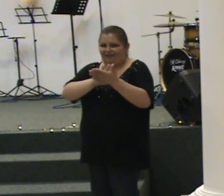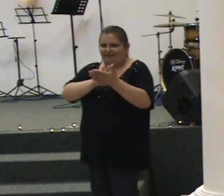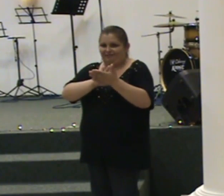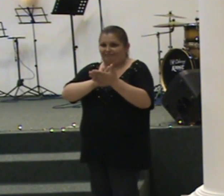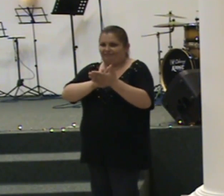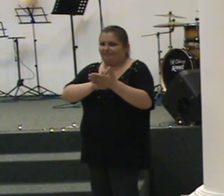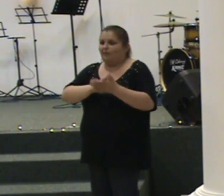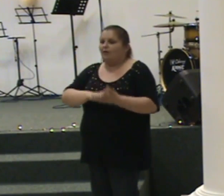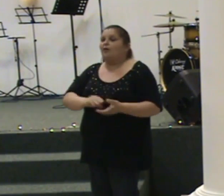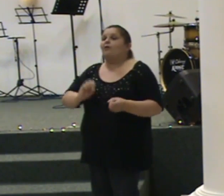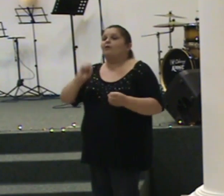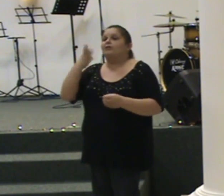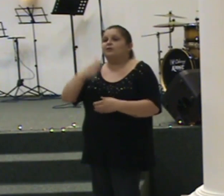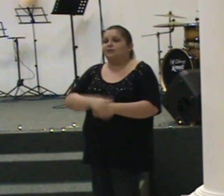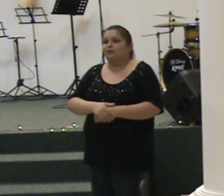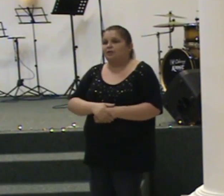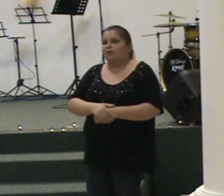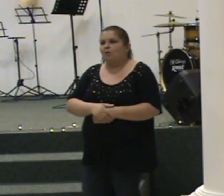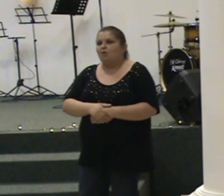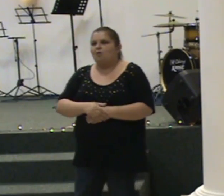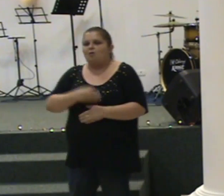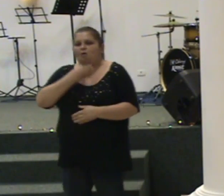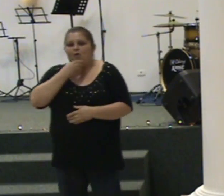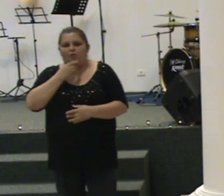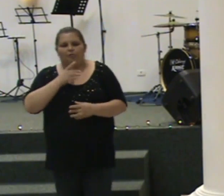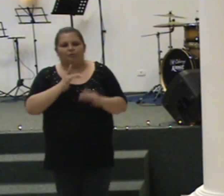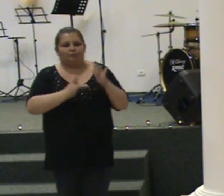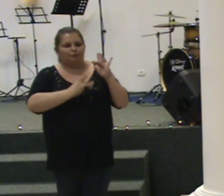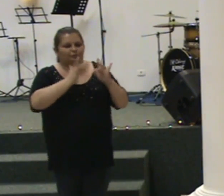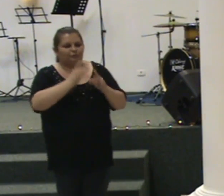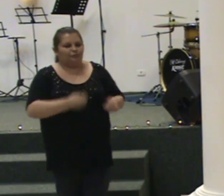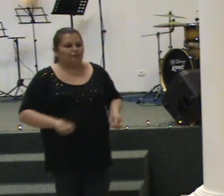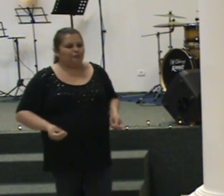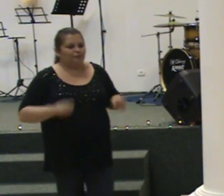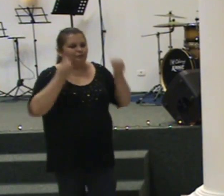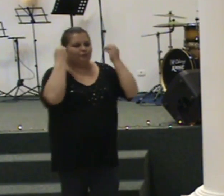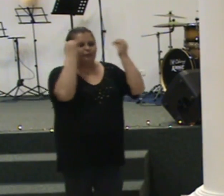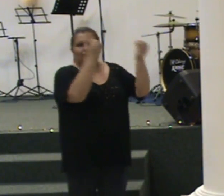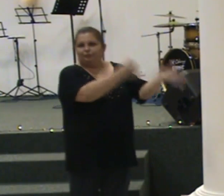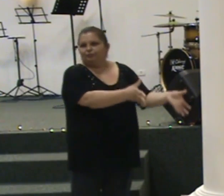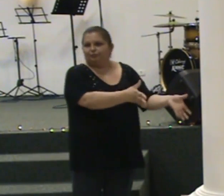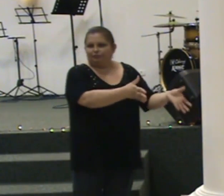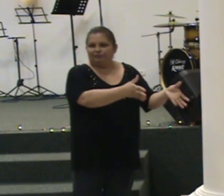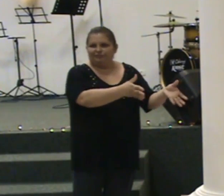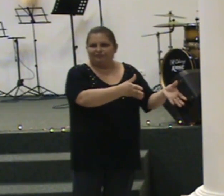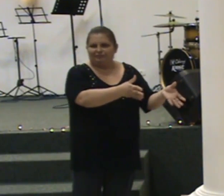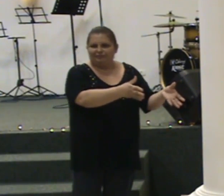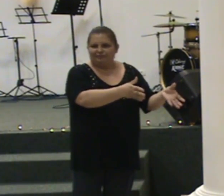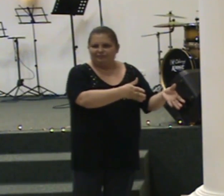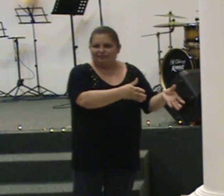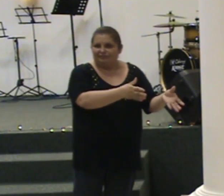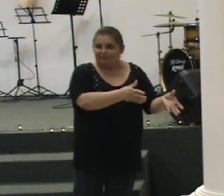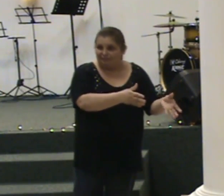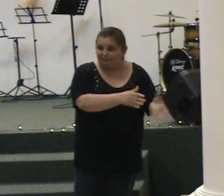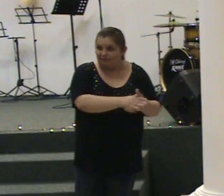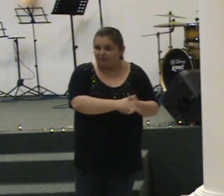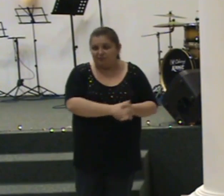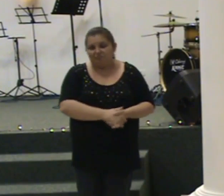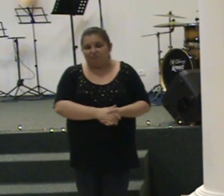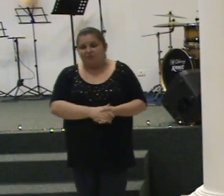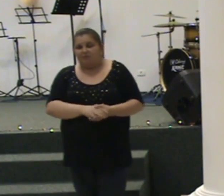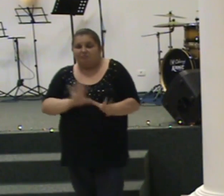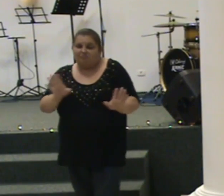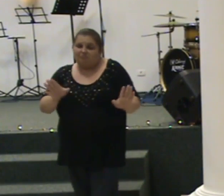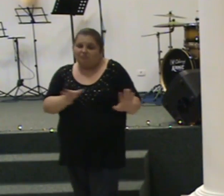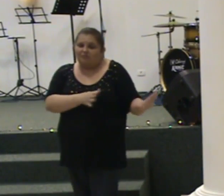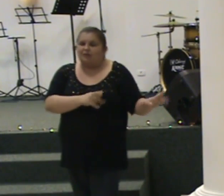noivo tinha o dever, o direito de devolver ela aos seus pais. E José falou assim, e eu devolvo ela para os pais dela